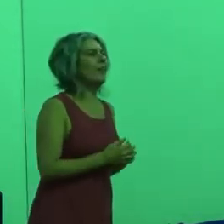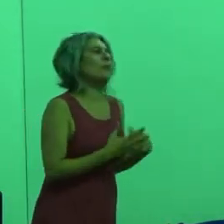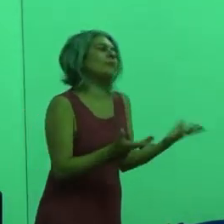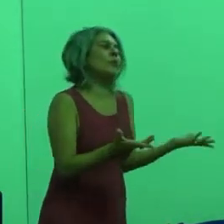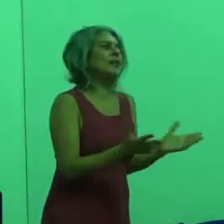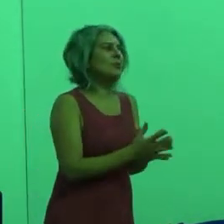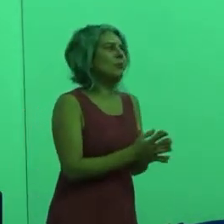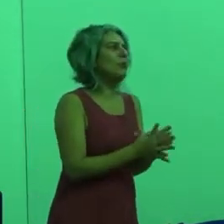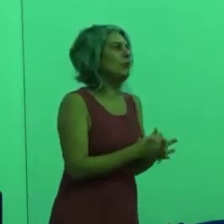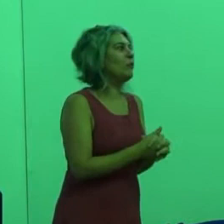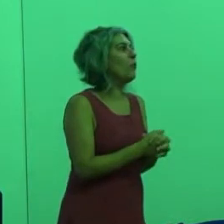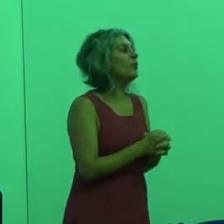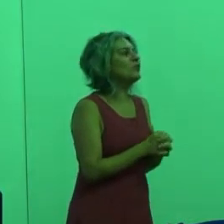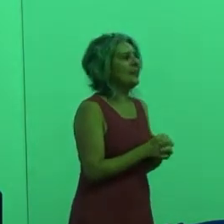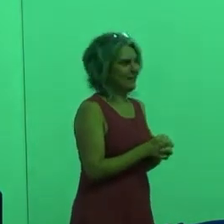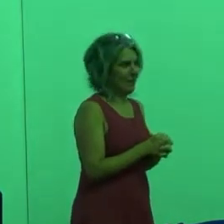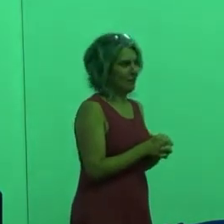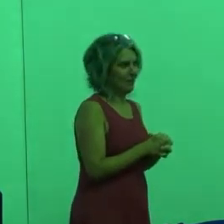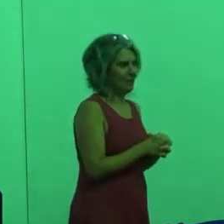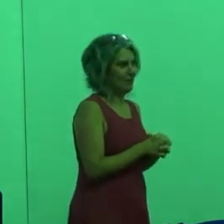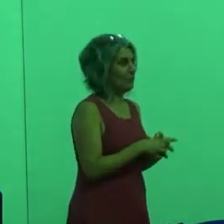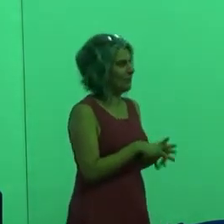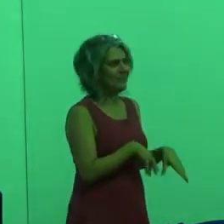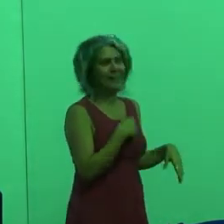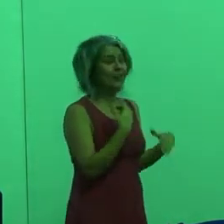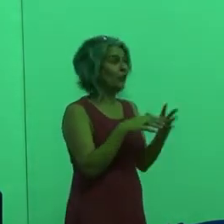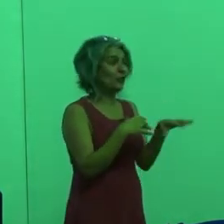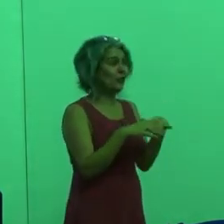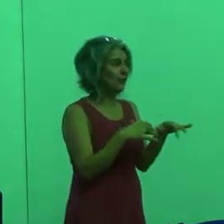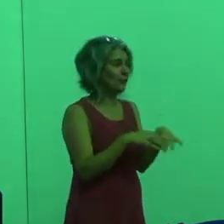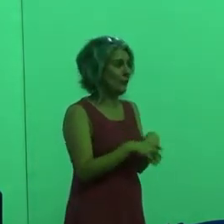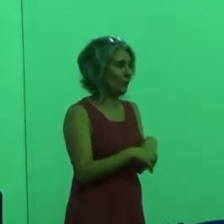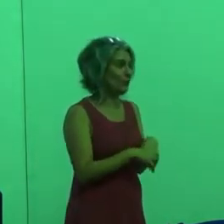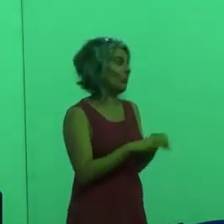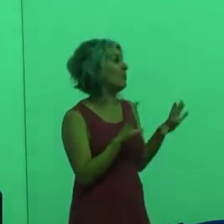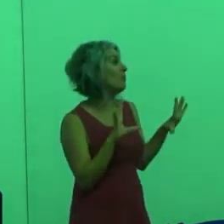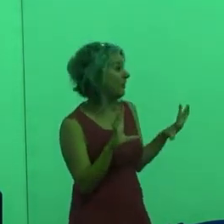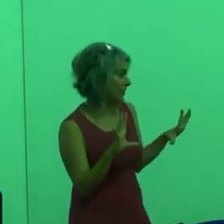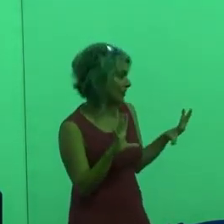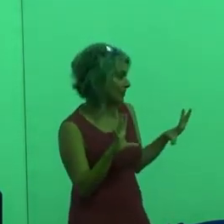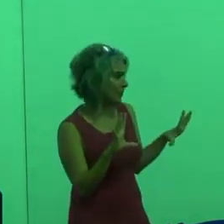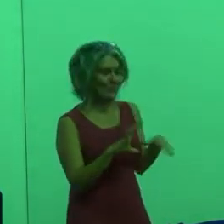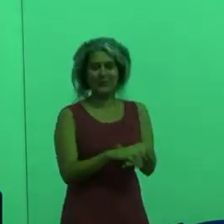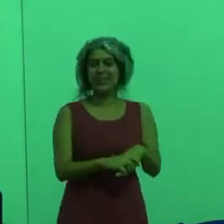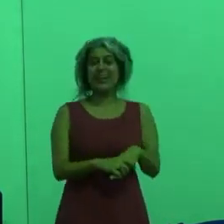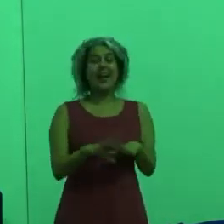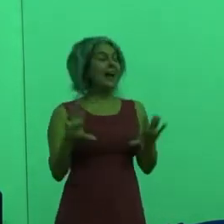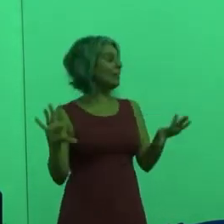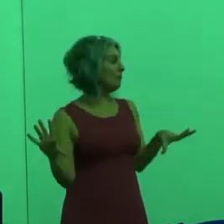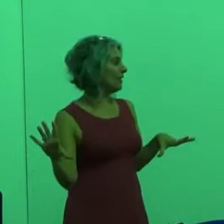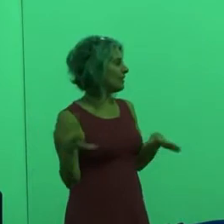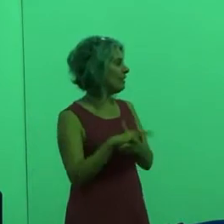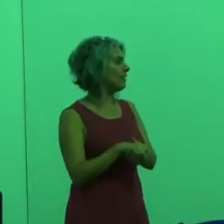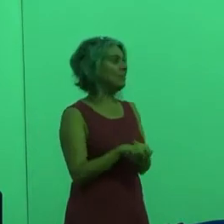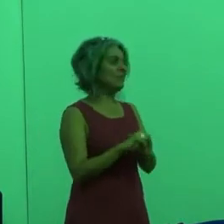Eu não conheço o público com medo de dar exemplos. Se eu tivesse em sala de aula, eu já tinha dado um monte, porque eu tenho duas pessoas. Aqui, por exemplo, dá uns